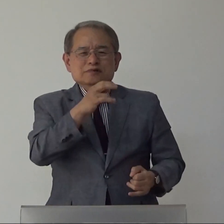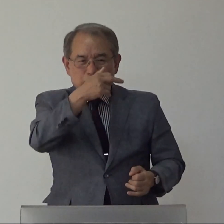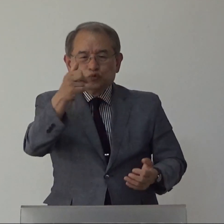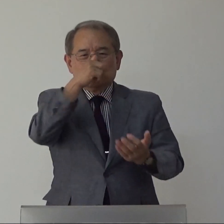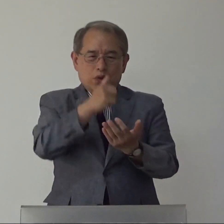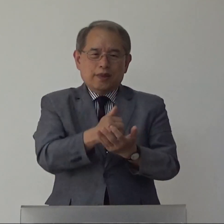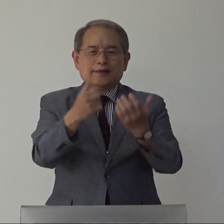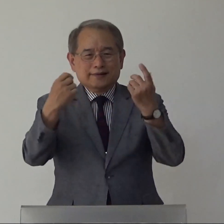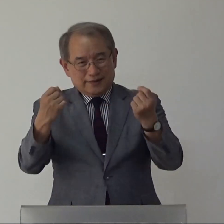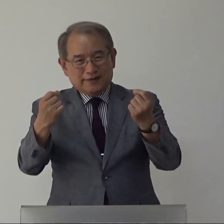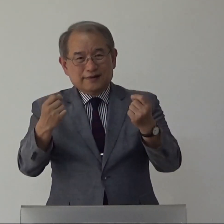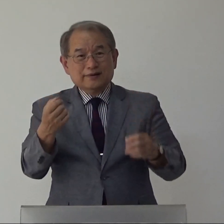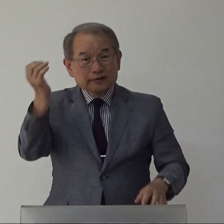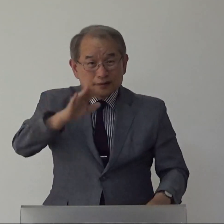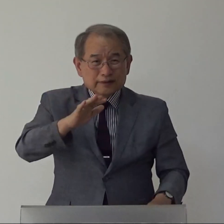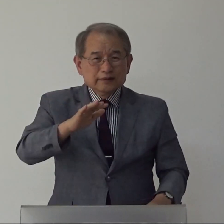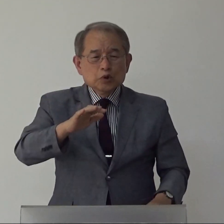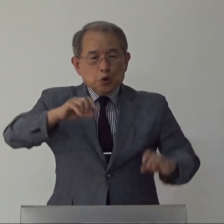여러분들이 잘 아시는 것 같이